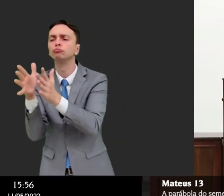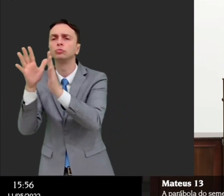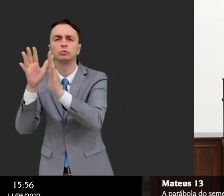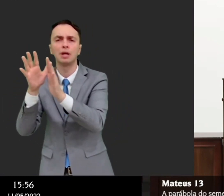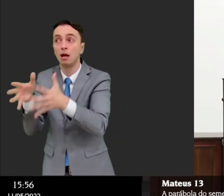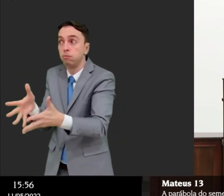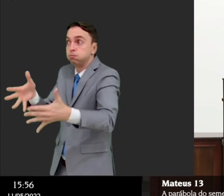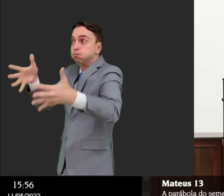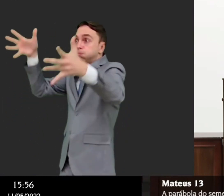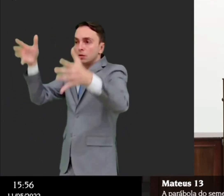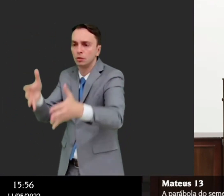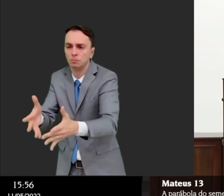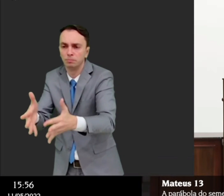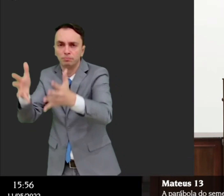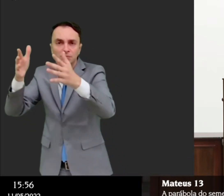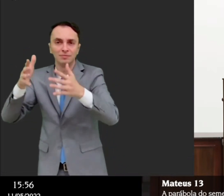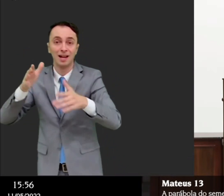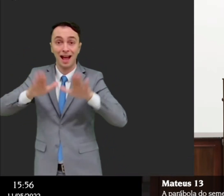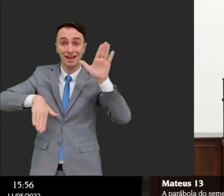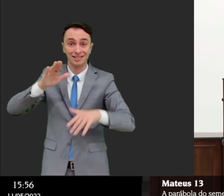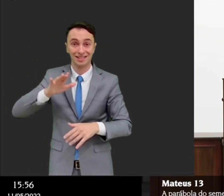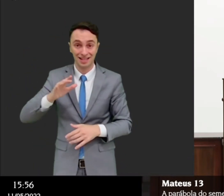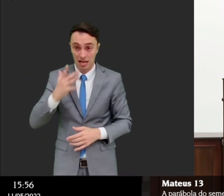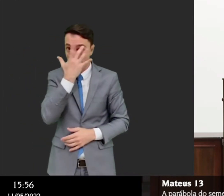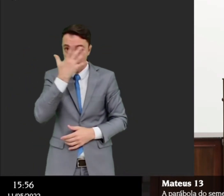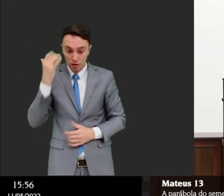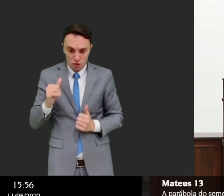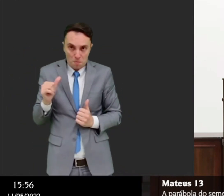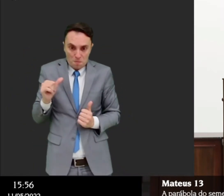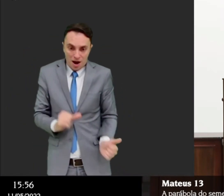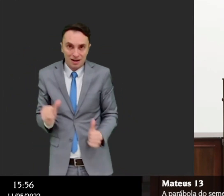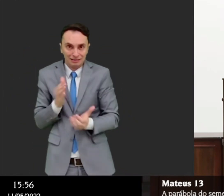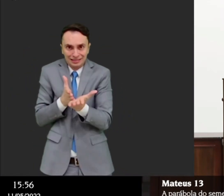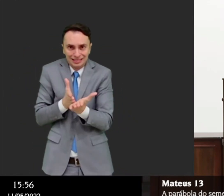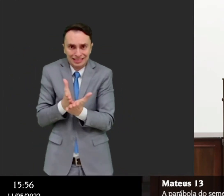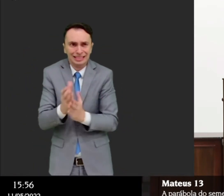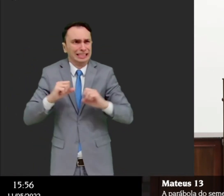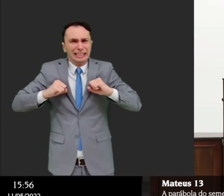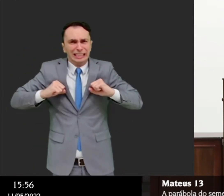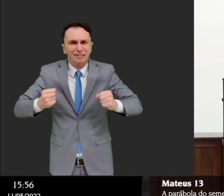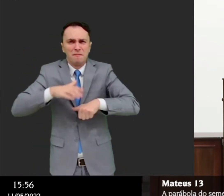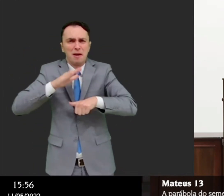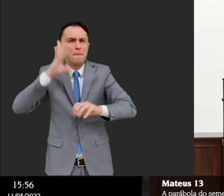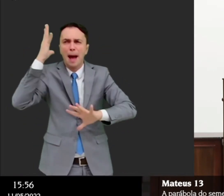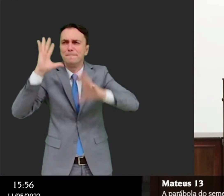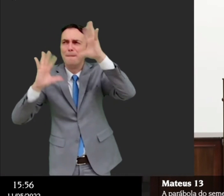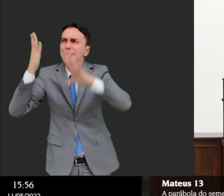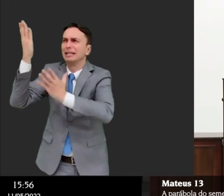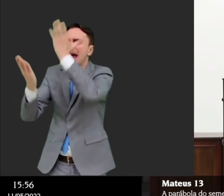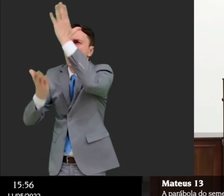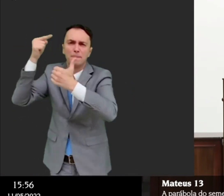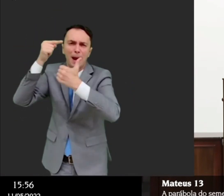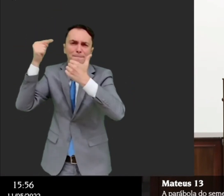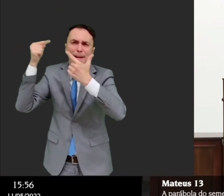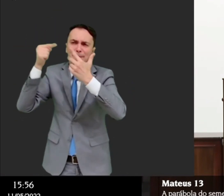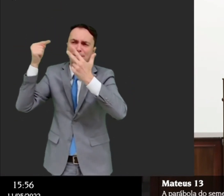produzindo 30. É Deus que dá o dom de acordo com aquilo que a pessoa